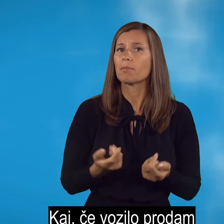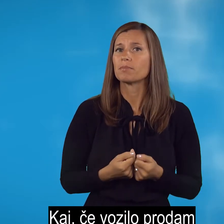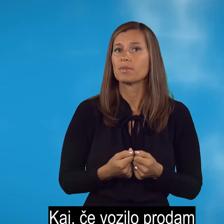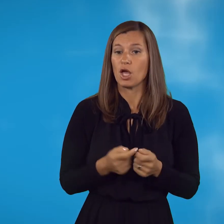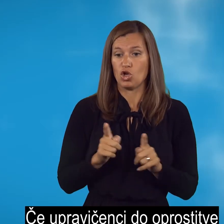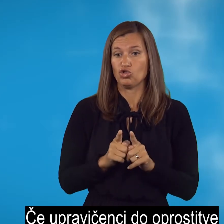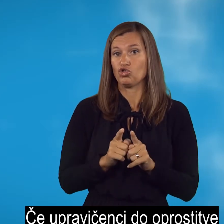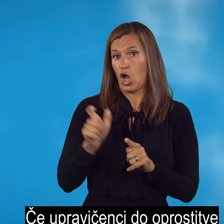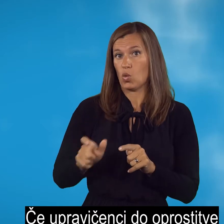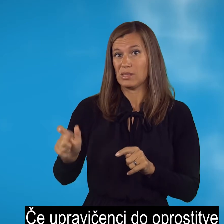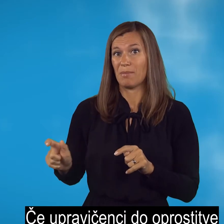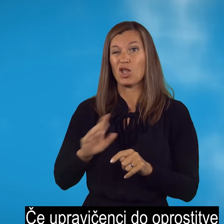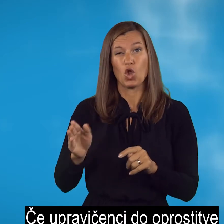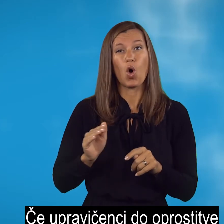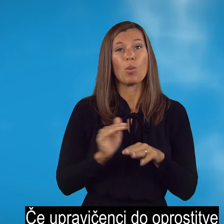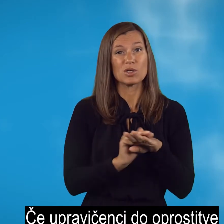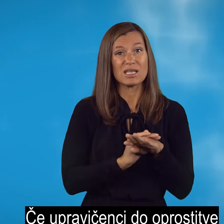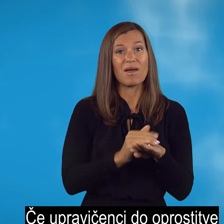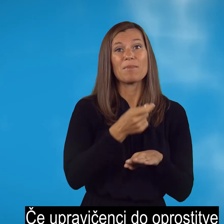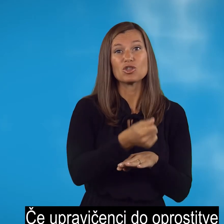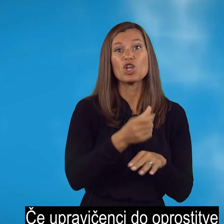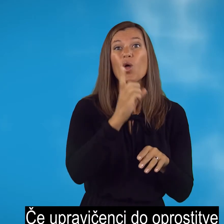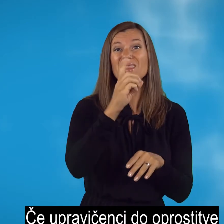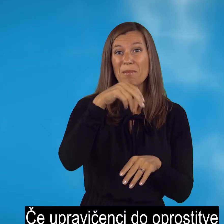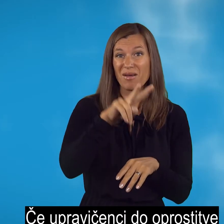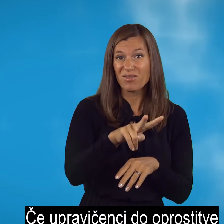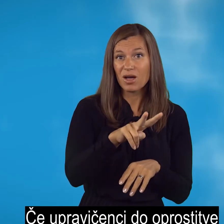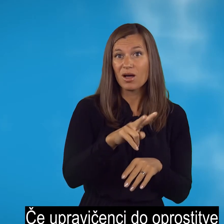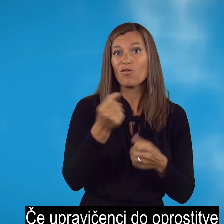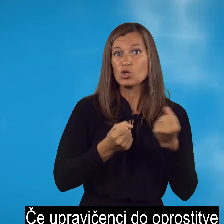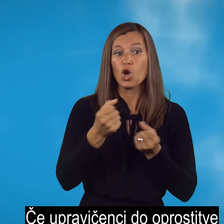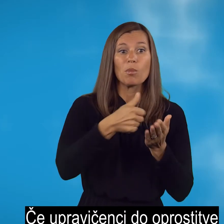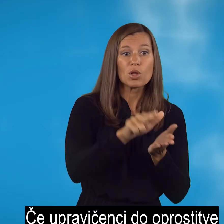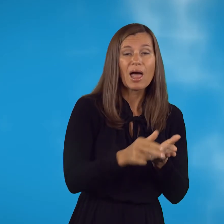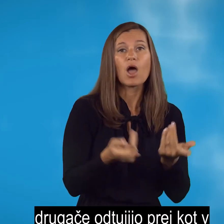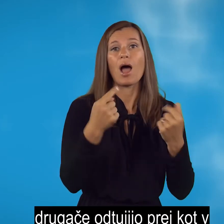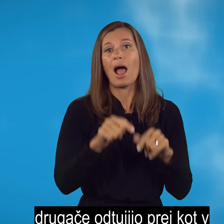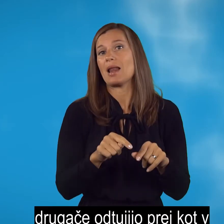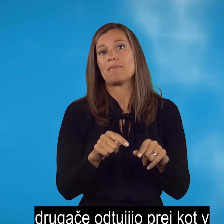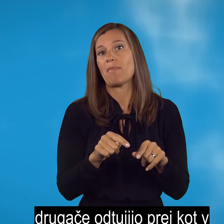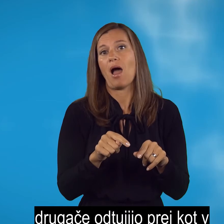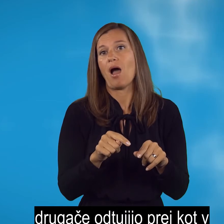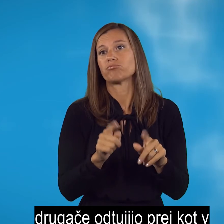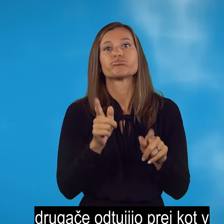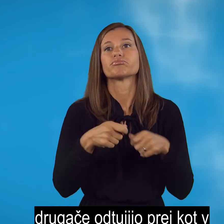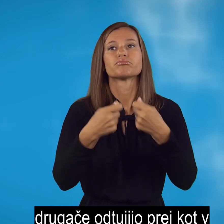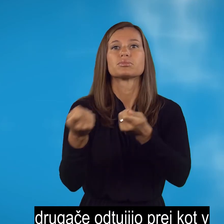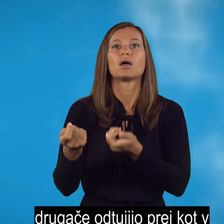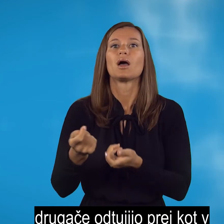Če upravičenci do oprostitve plačila DMV vozilo prodajo ali kako drugače odtujijo prej kot v 3 letih,